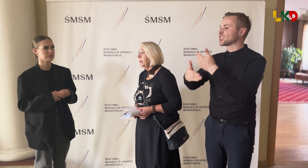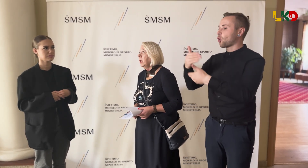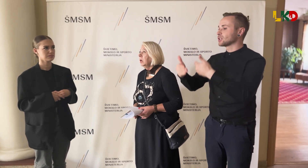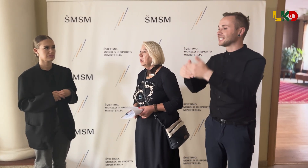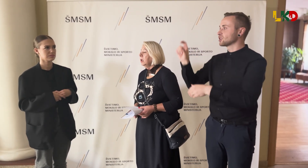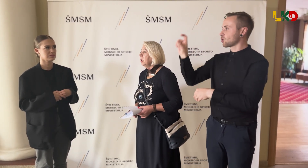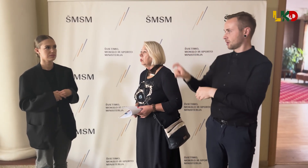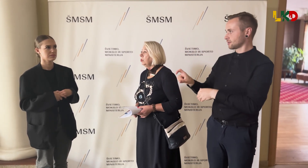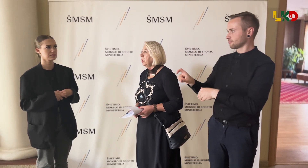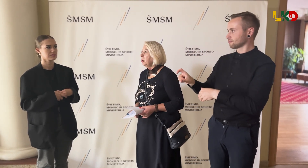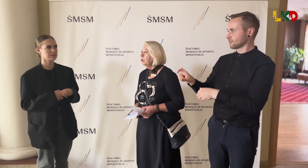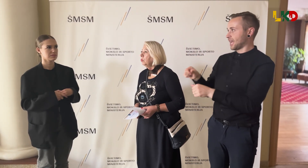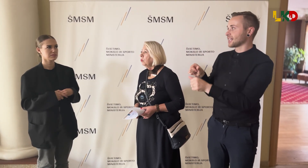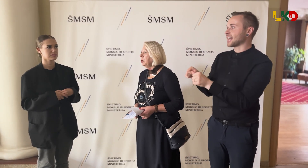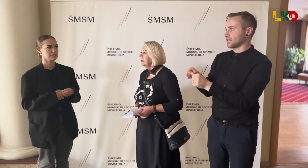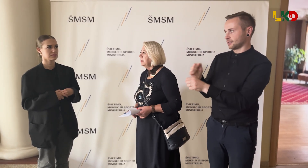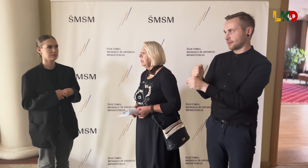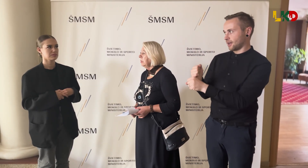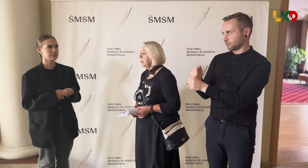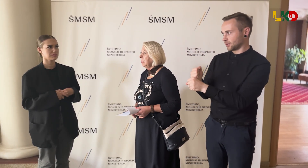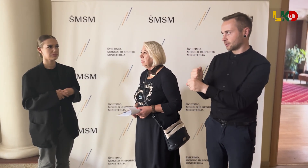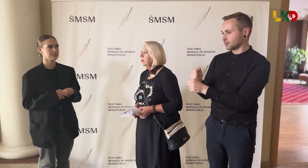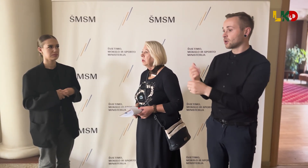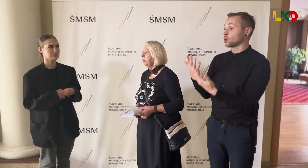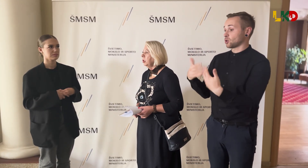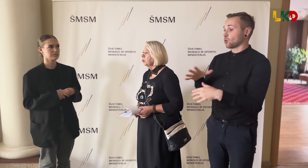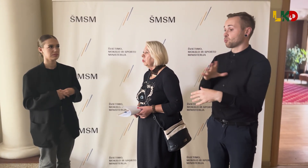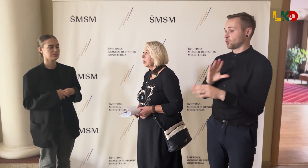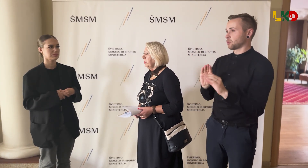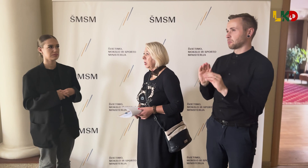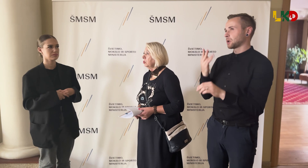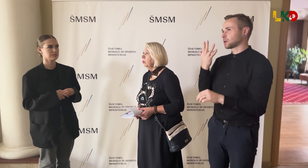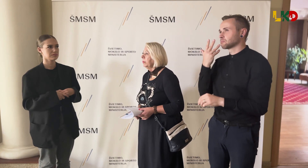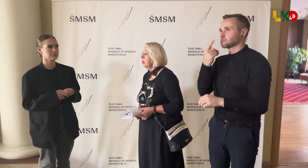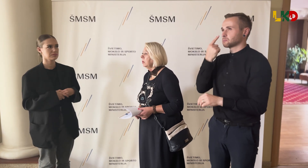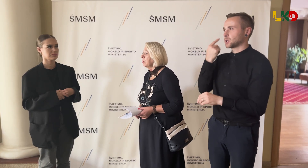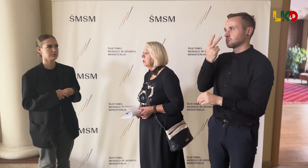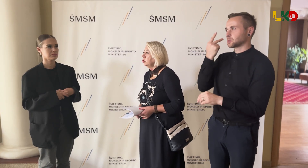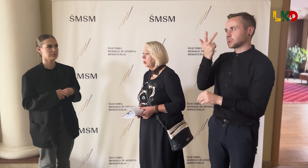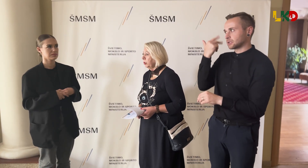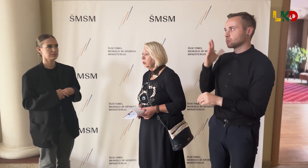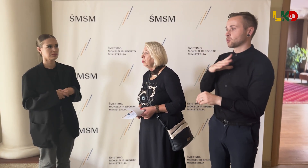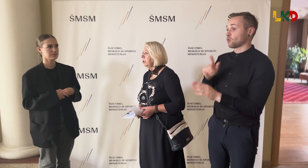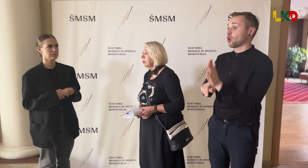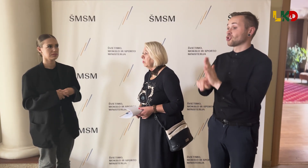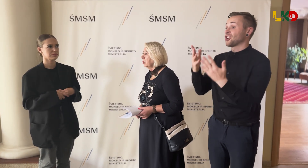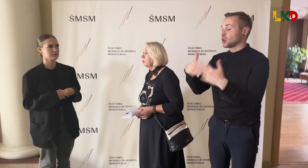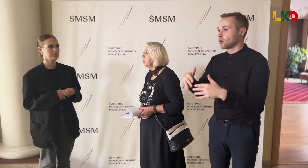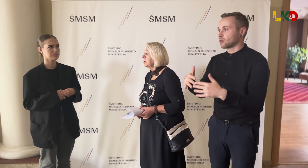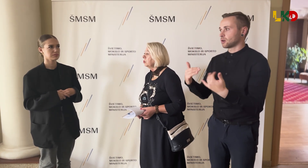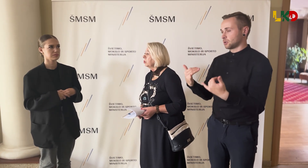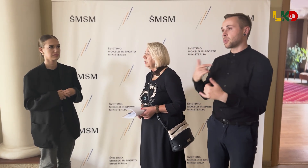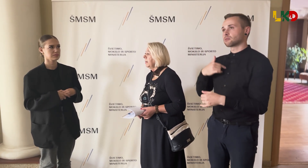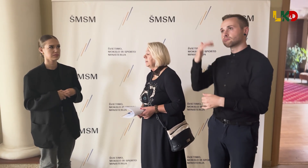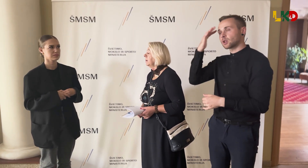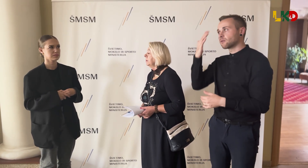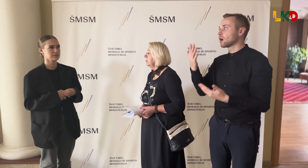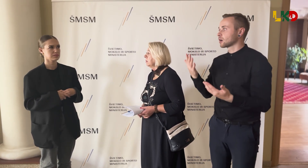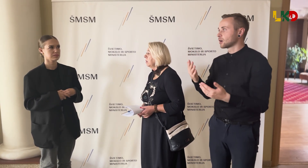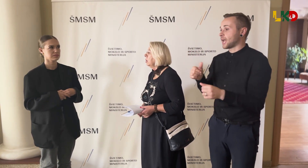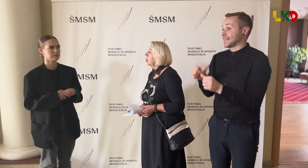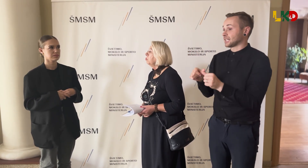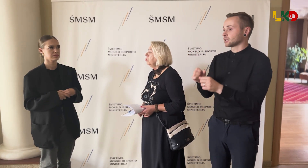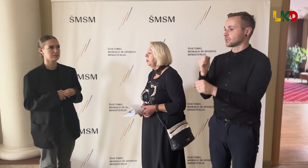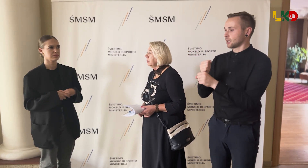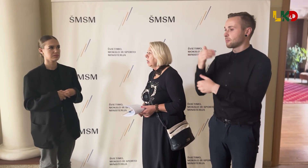etatą, kurie jau buvo įsteigti prieš porą metų ir šiuo metu yra manoma, kad tokie etatai